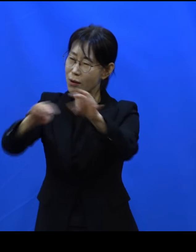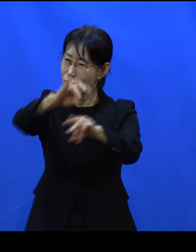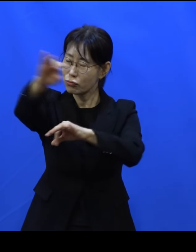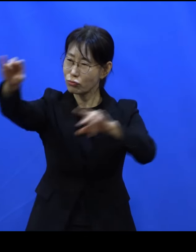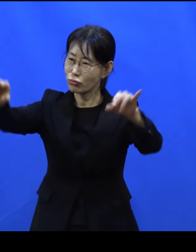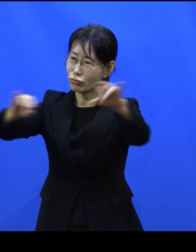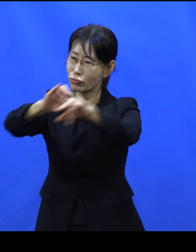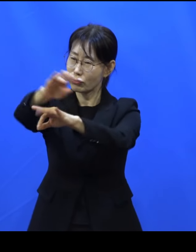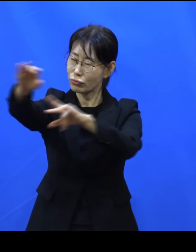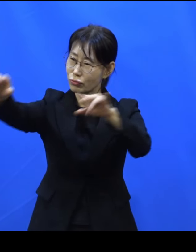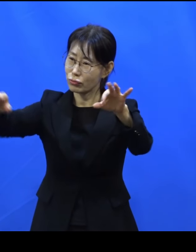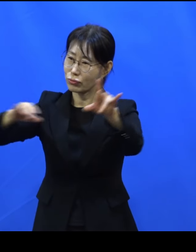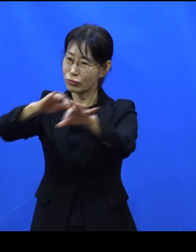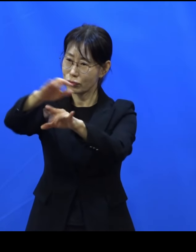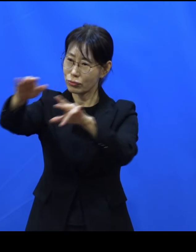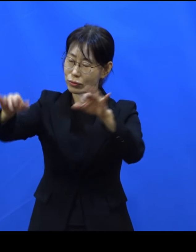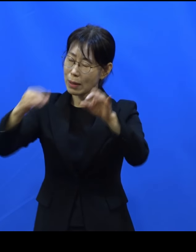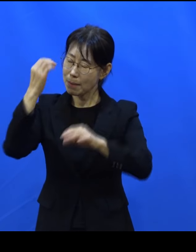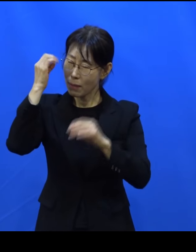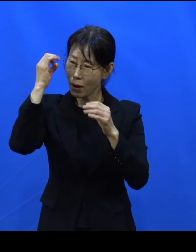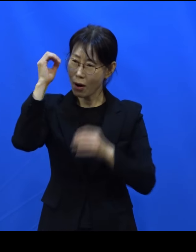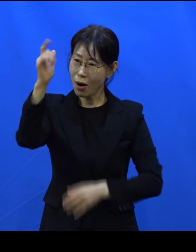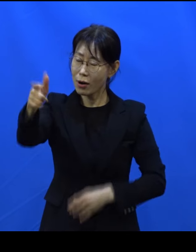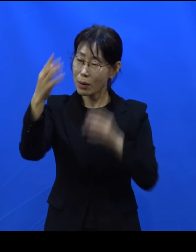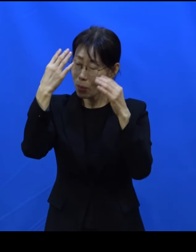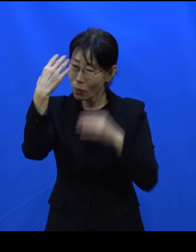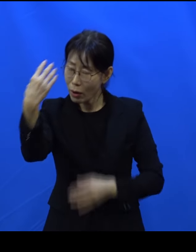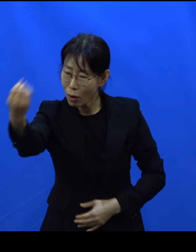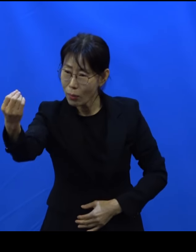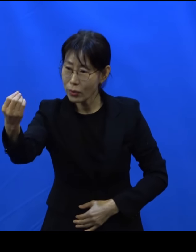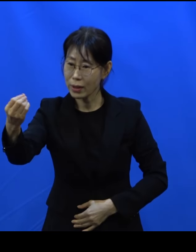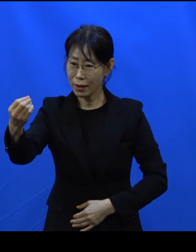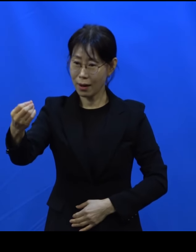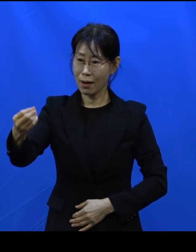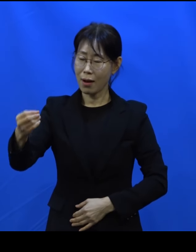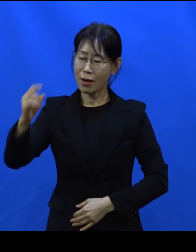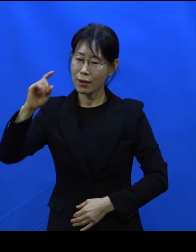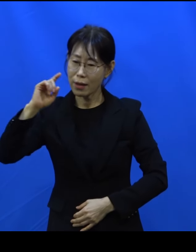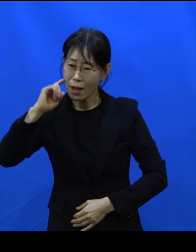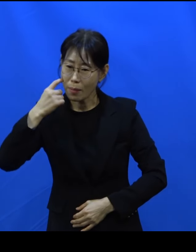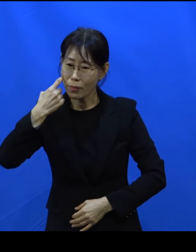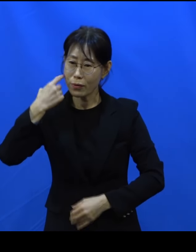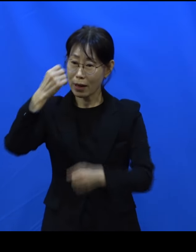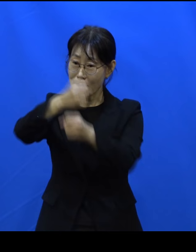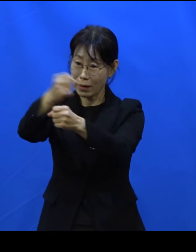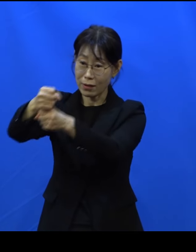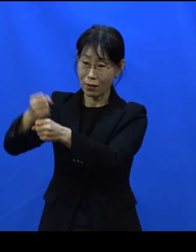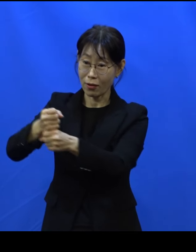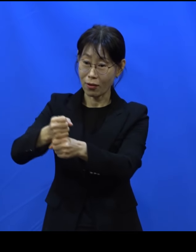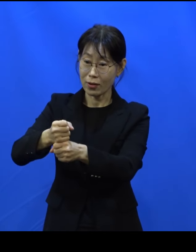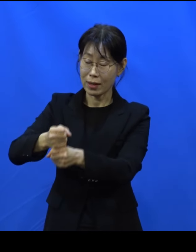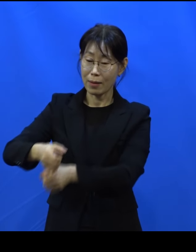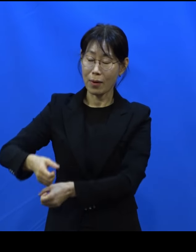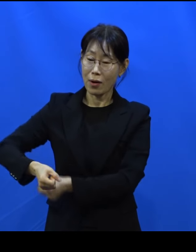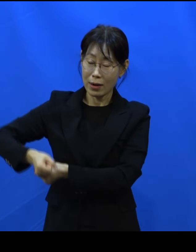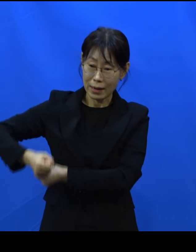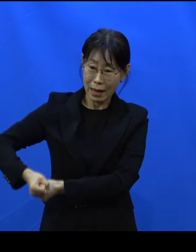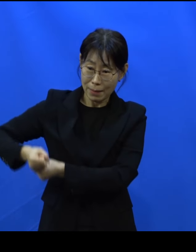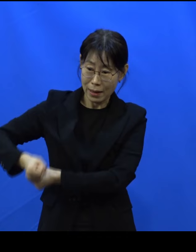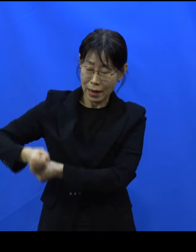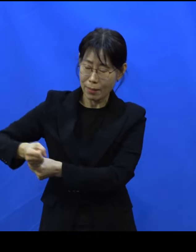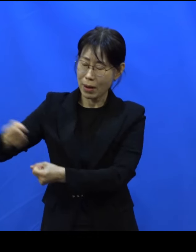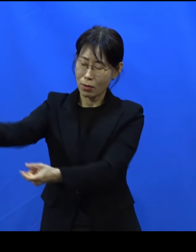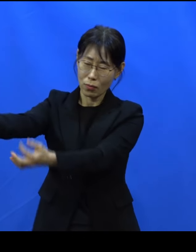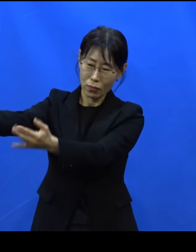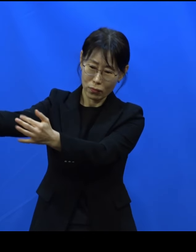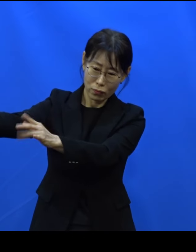온갖 향품과 꾸며진 그런 모습으로 막 오고 있는 그것을 바라보면서 호기심을 가지고 질문한